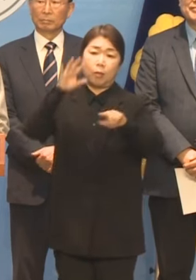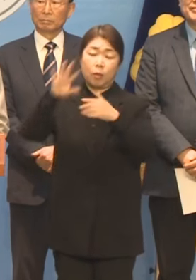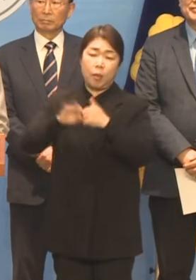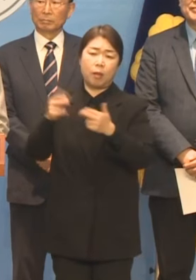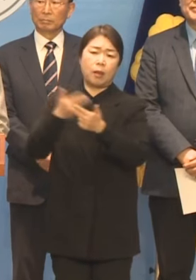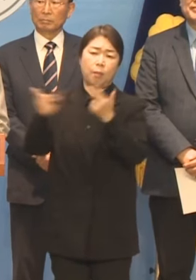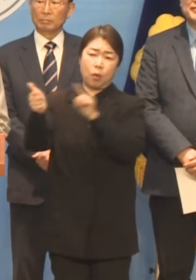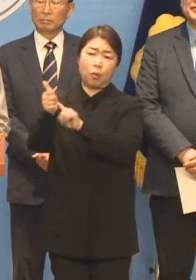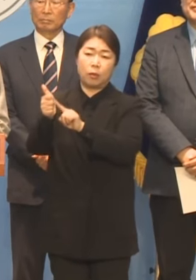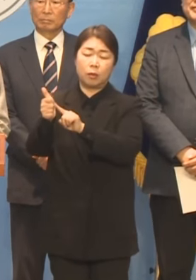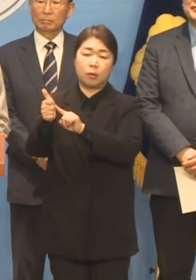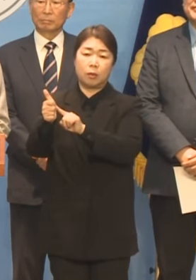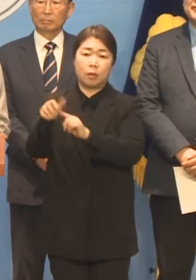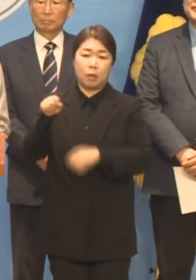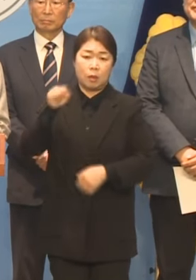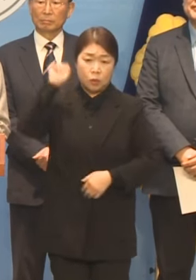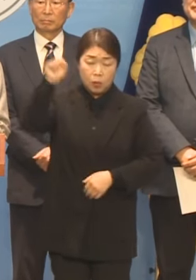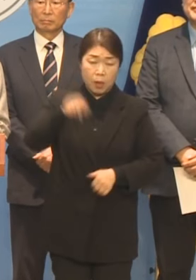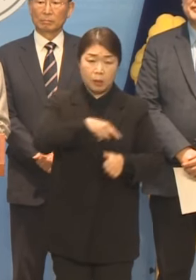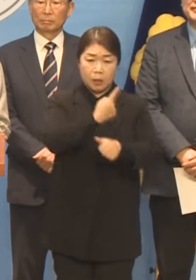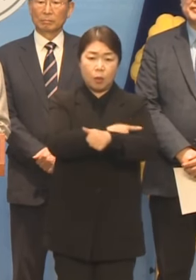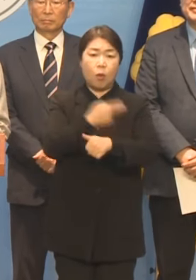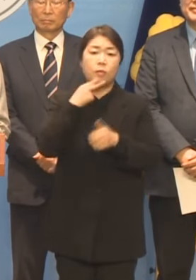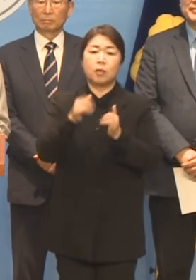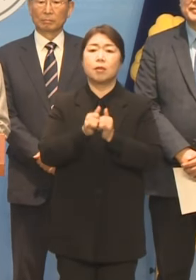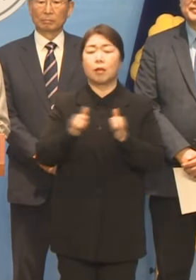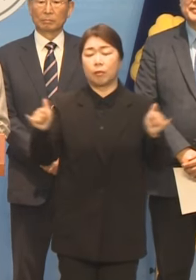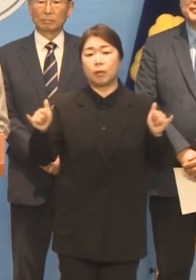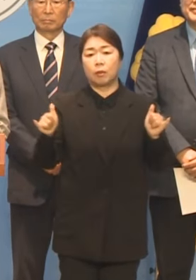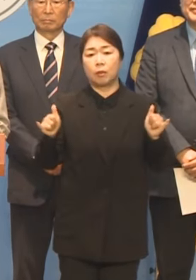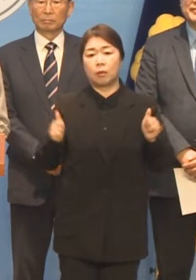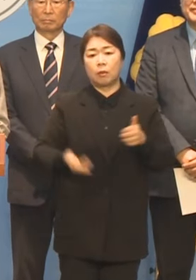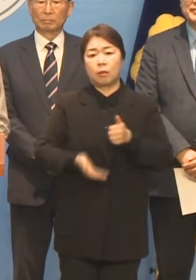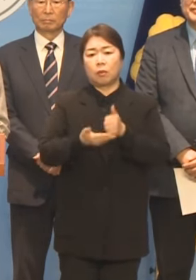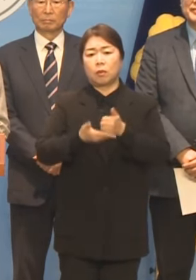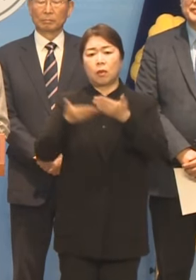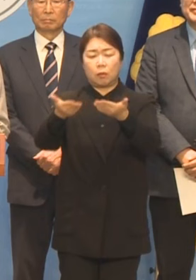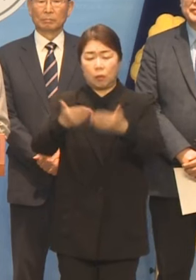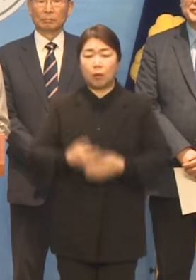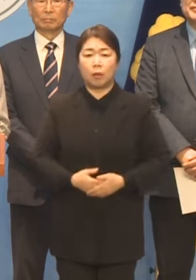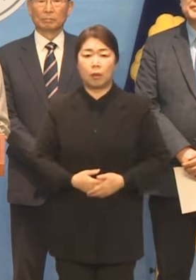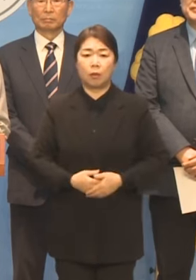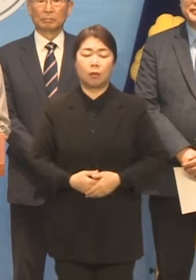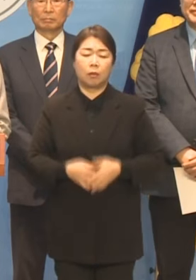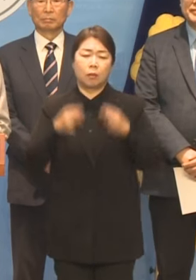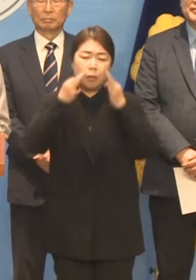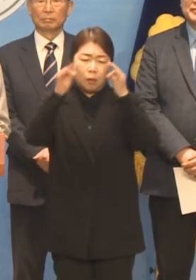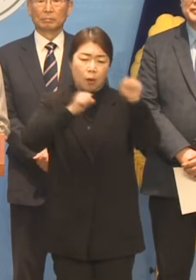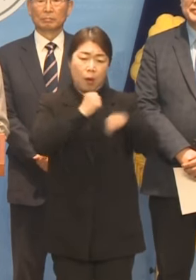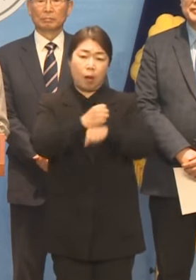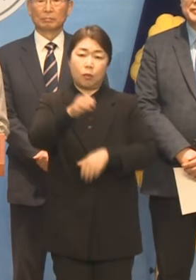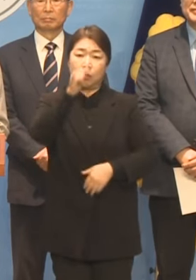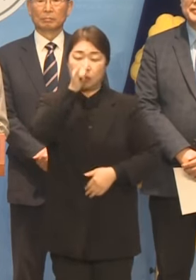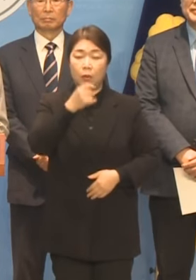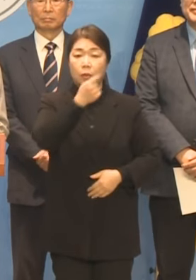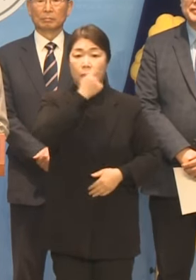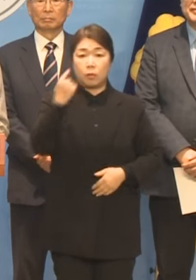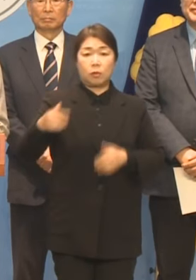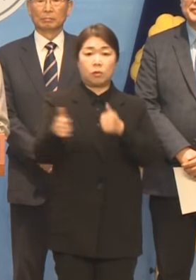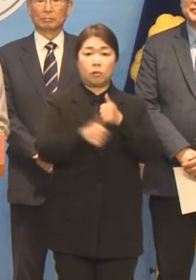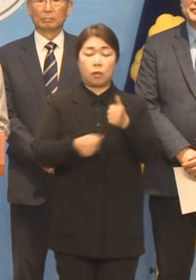대표부터 출마 자격이 없는 사람이 공천을 받겠다고 노력을 하고 있고 검증위원회를